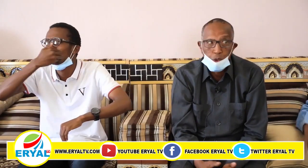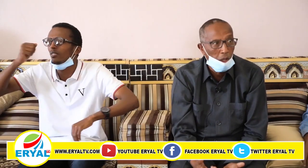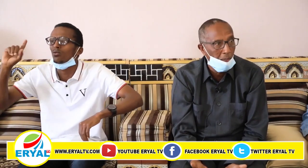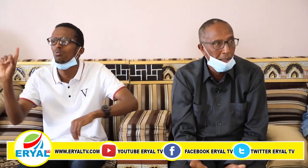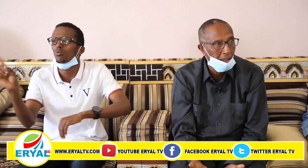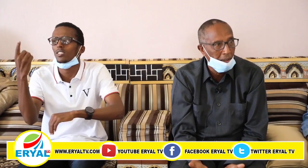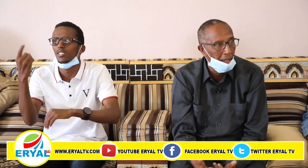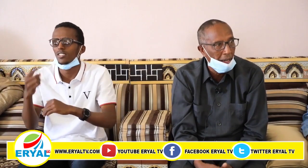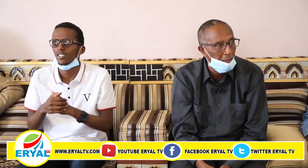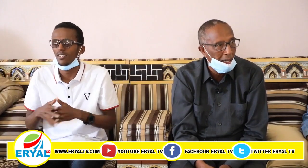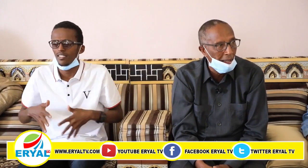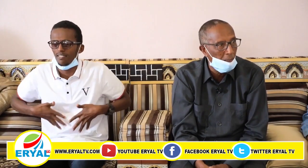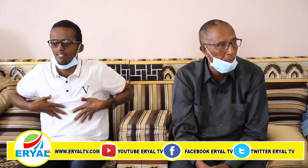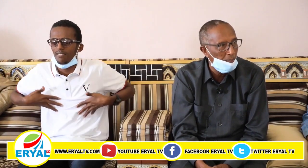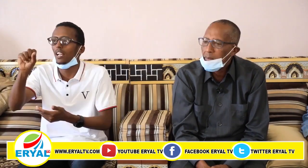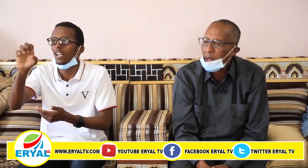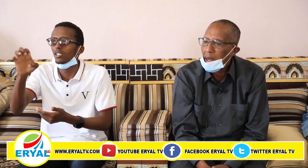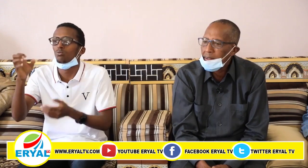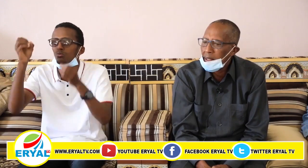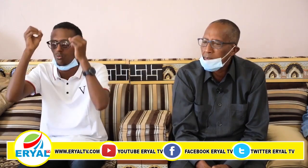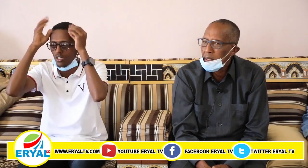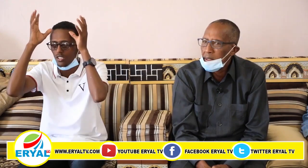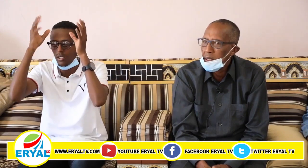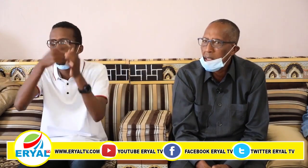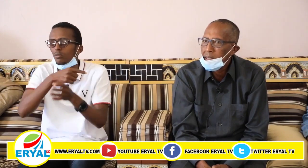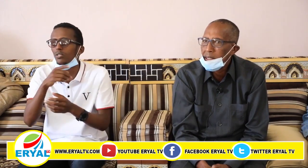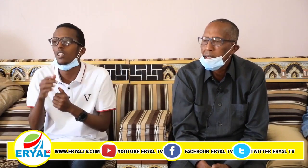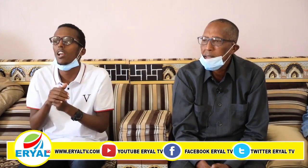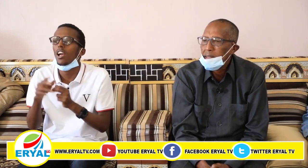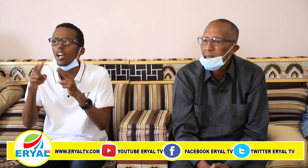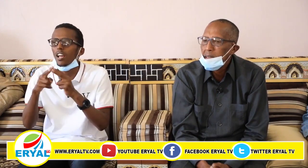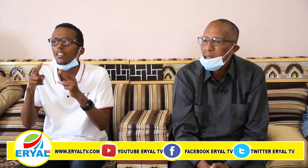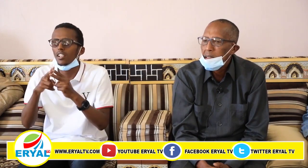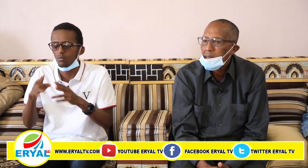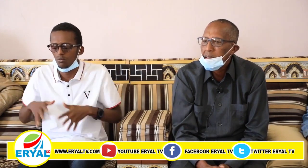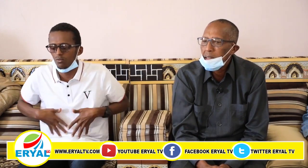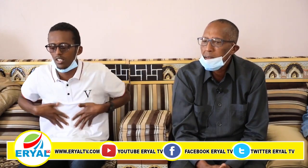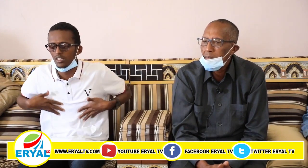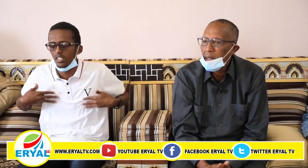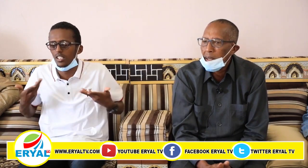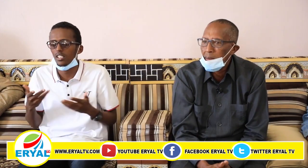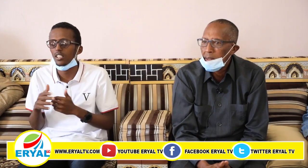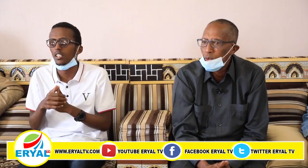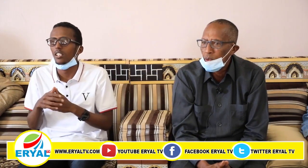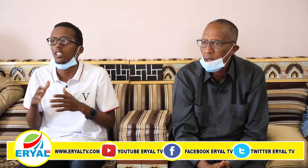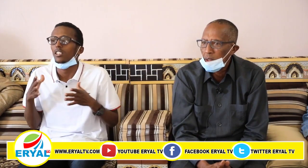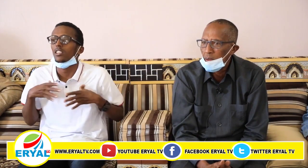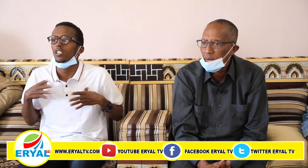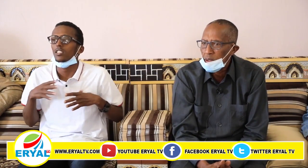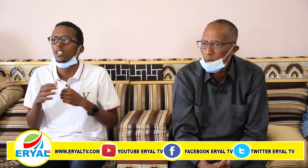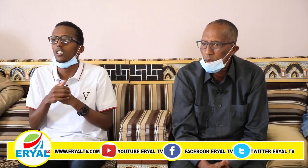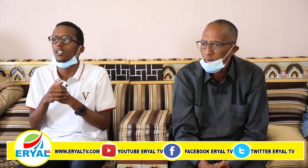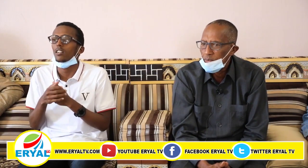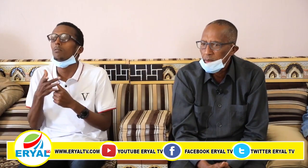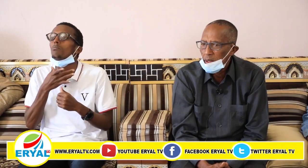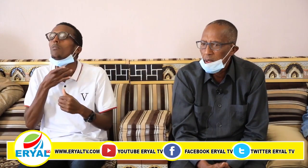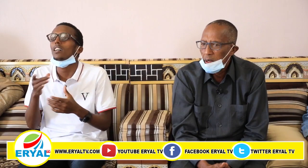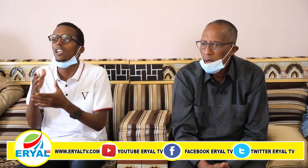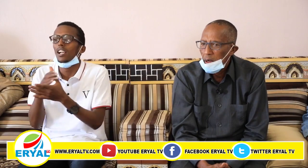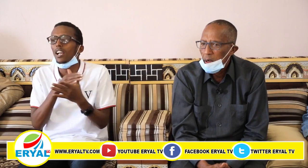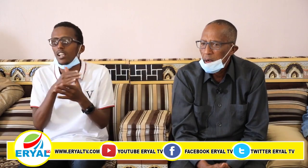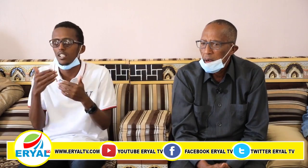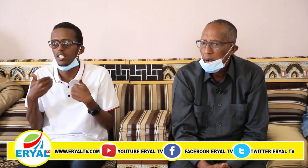marka waa mucjizooyinka maanta idinka arkay baa layaab marka aada iyo aad bay ii dhiirigelisay dadka baahiyaha qaba intoodii loo fiirsado